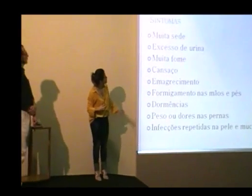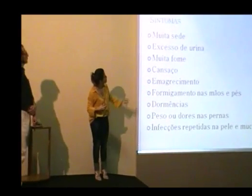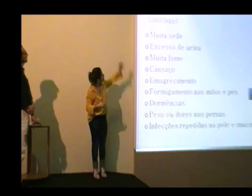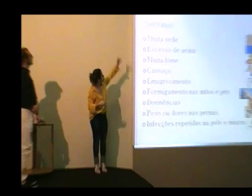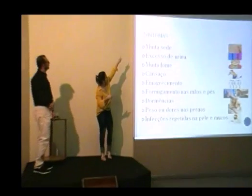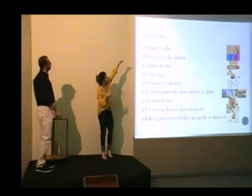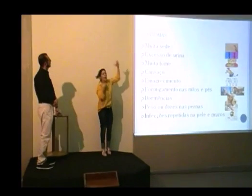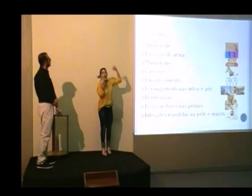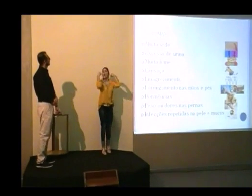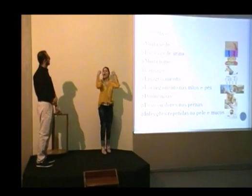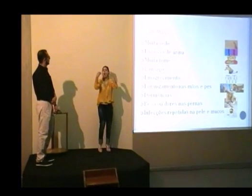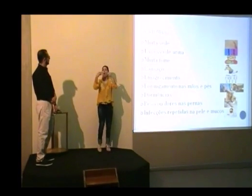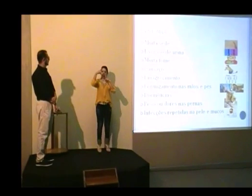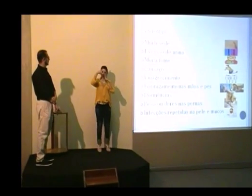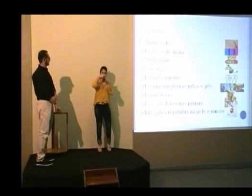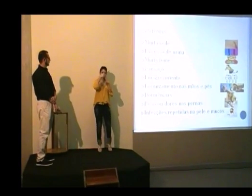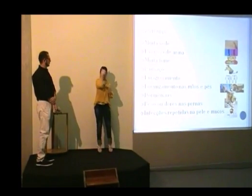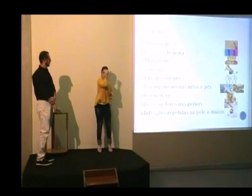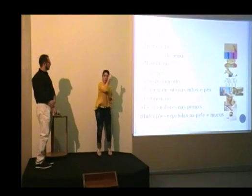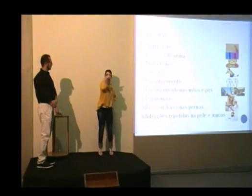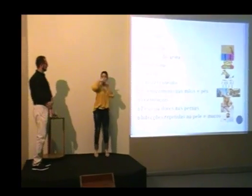aí.